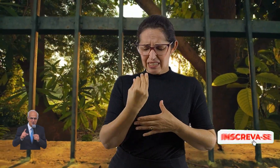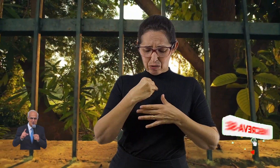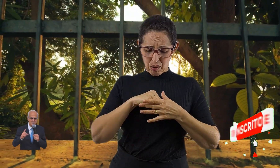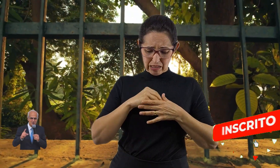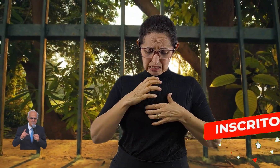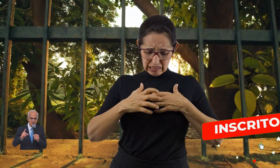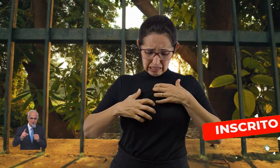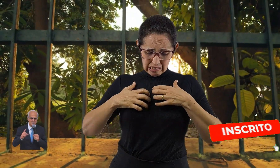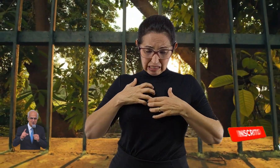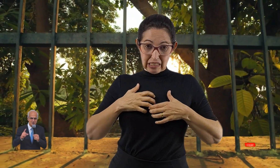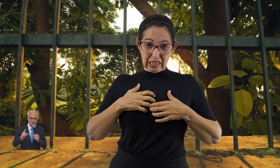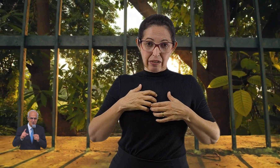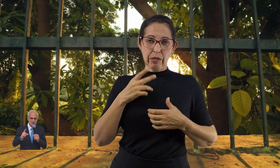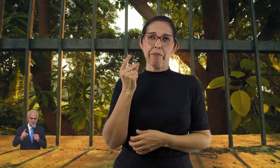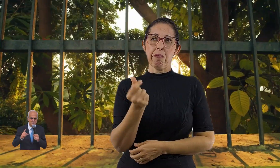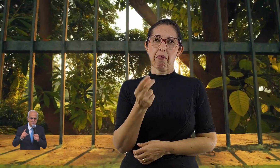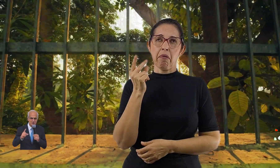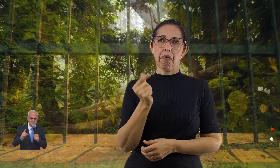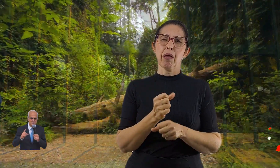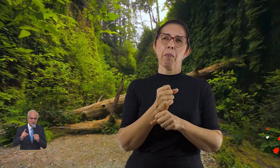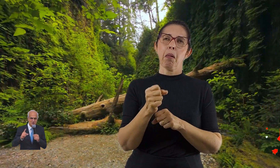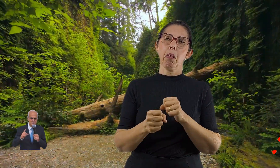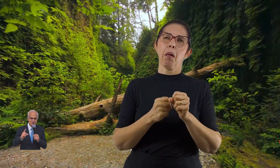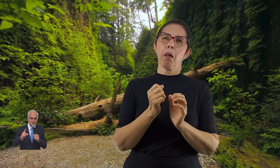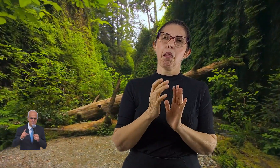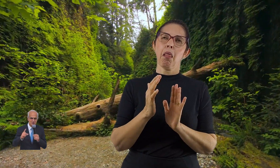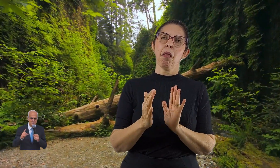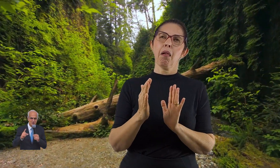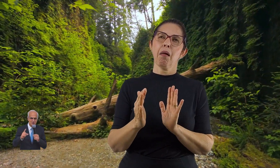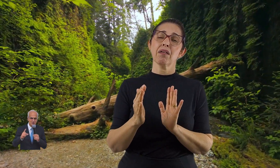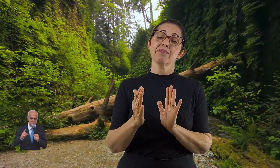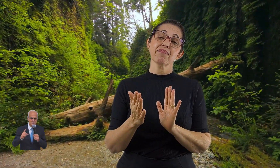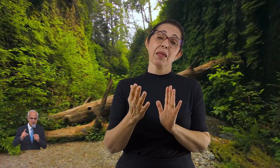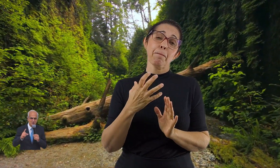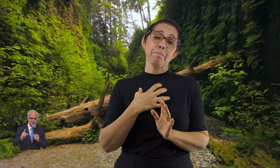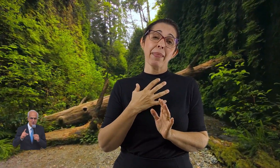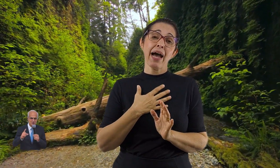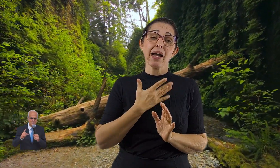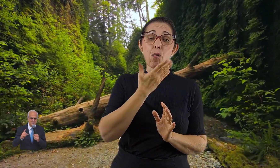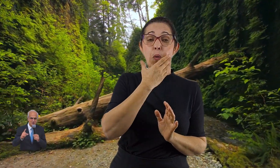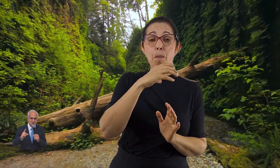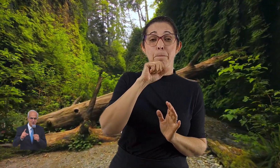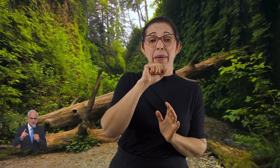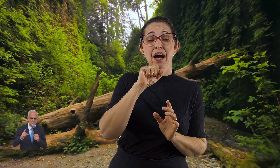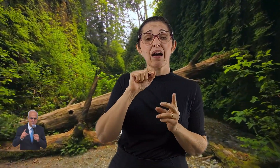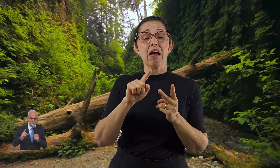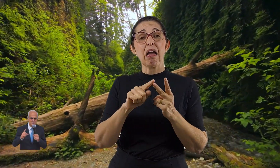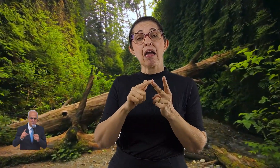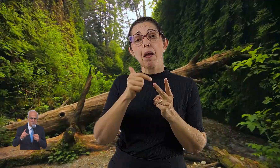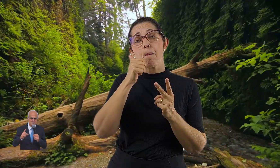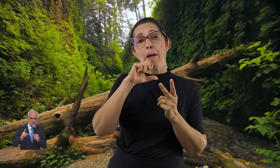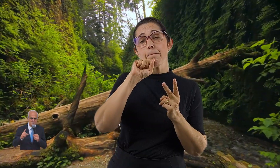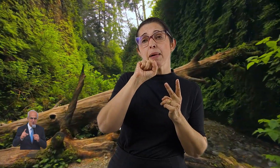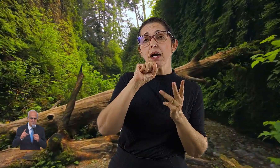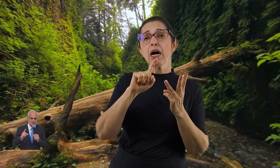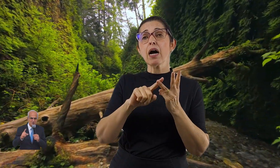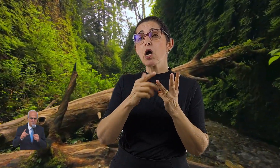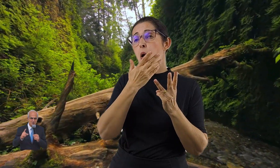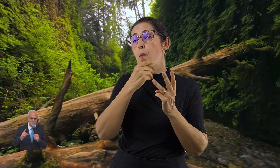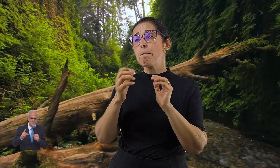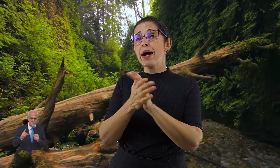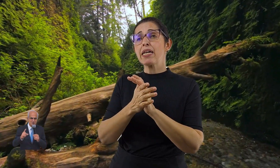coração. Os anos passam, né? Os anos passam. Uma mágoa com o pai, com a mãe. Uma mágoa com o marido, uma mágoa com a esposa.